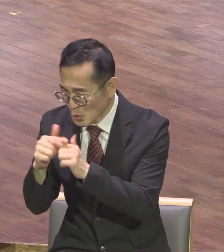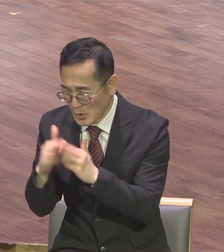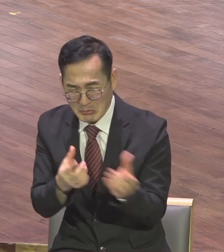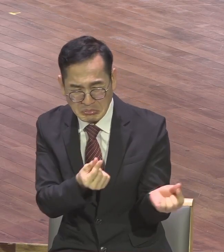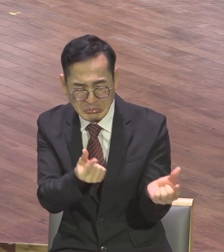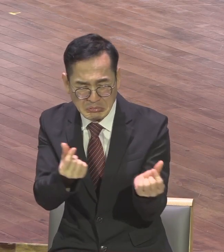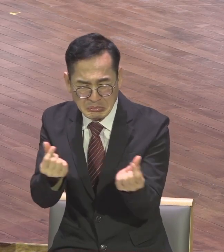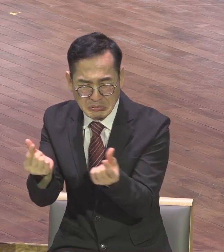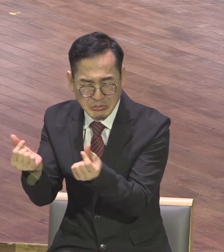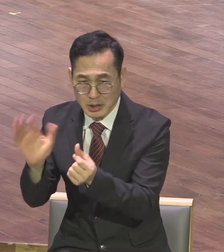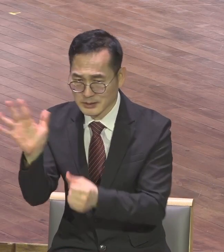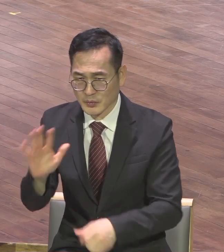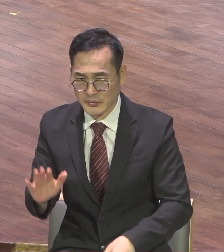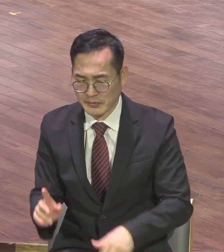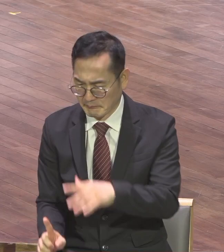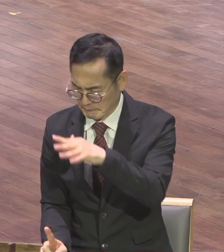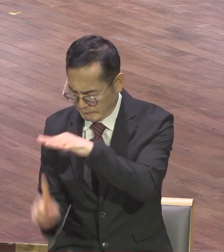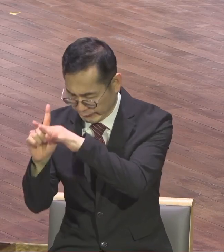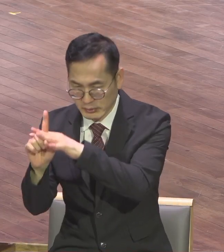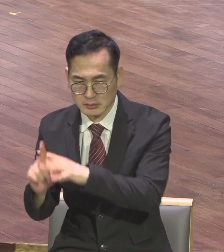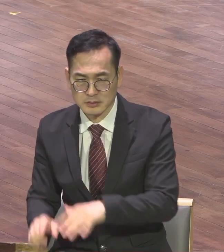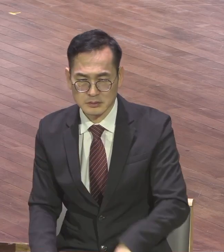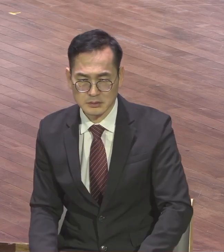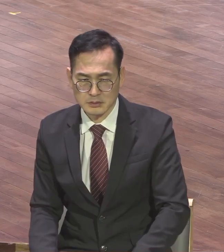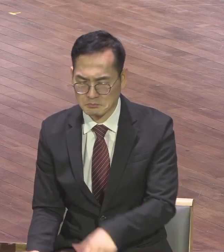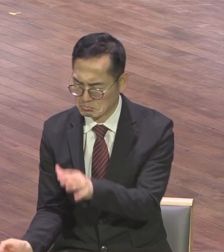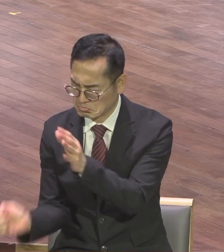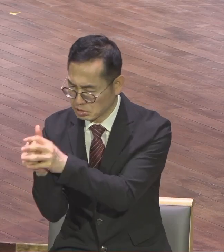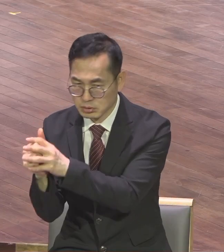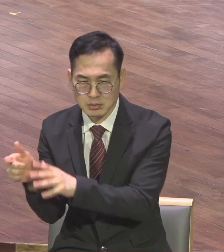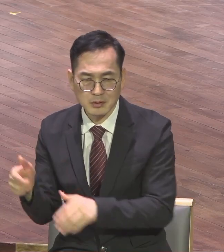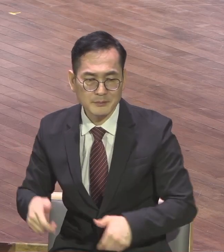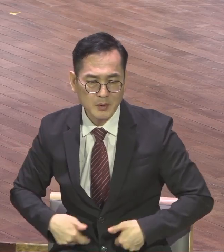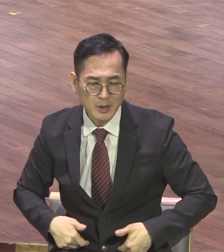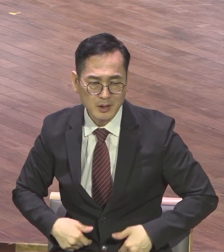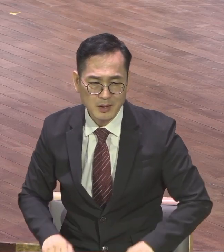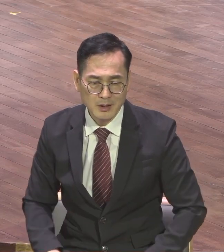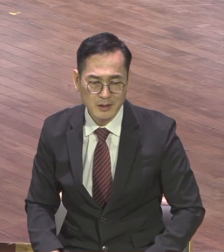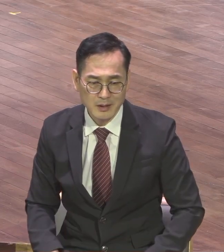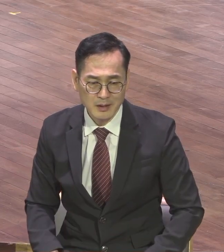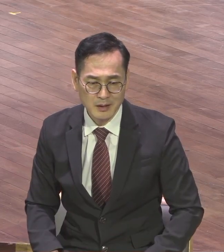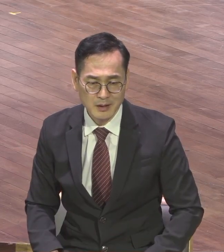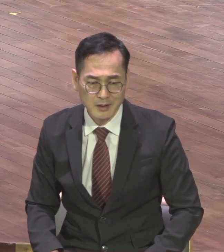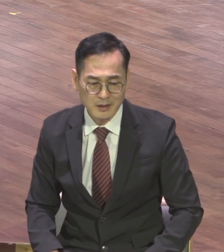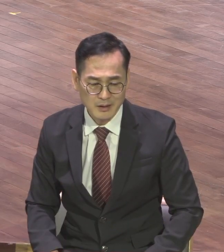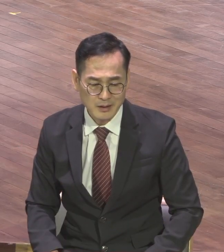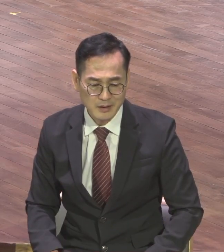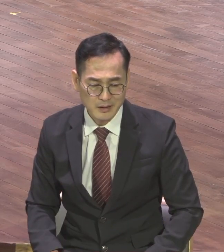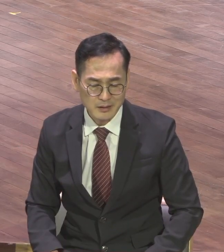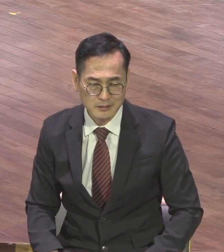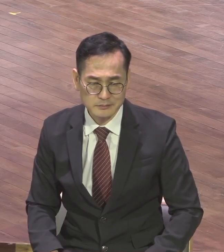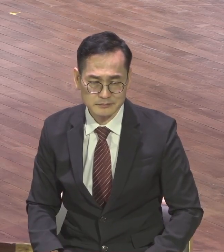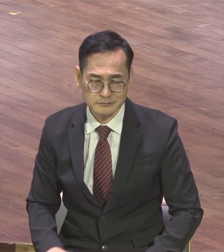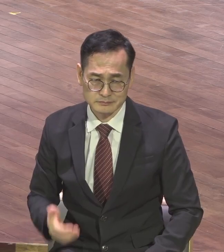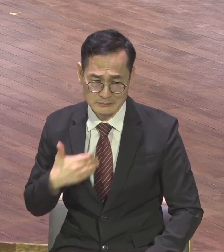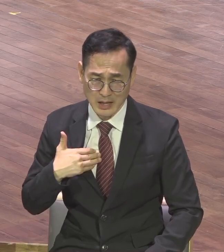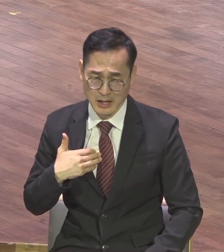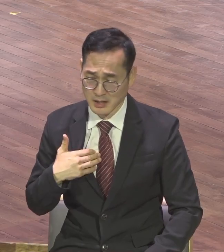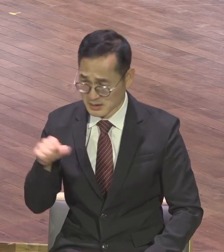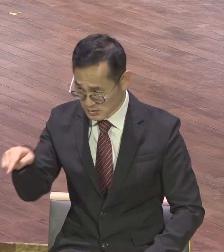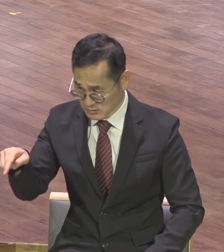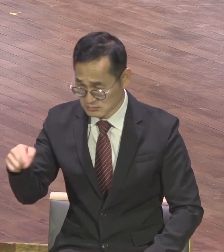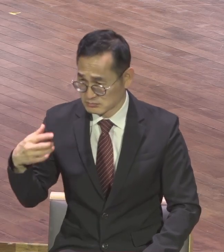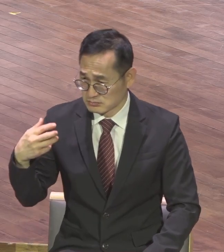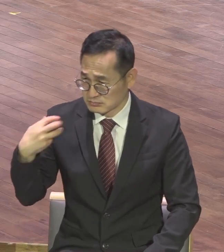제가 목회할 이유도 없습니다. 혼이 있는 걸 내가 왜 끼어들어가지고 합니까? 저 하나님 물었거든요. 아니